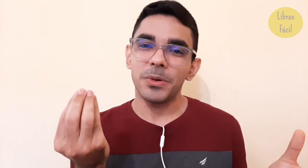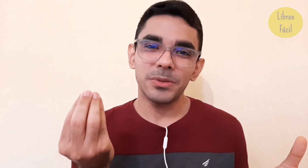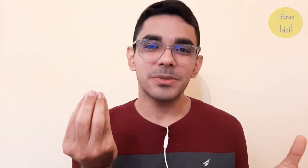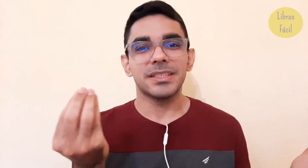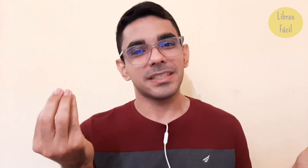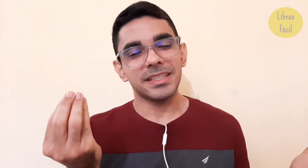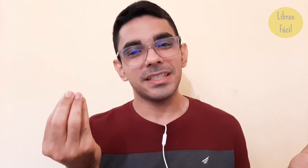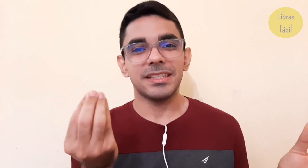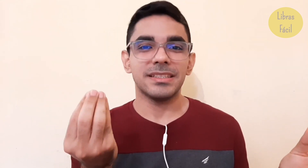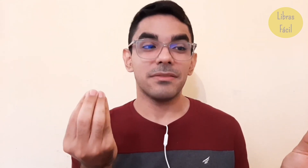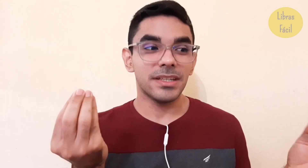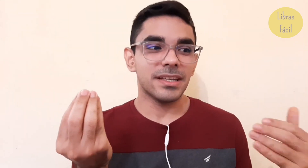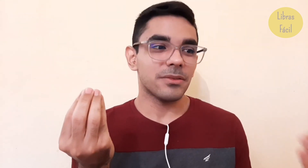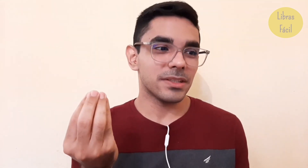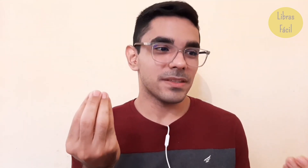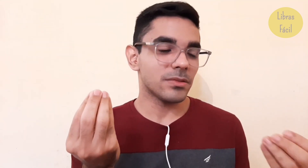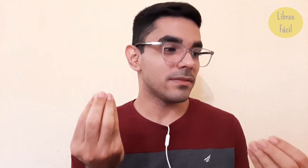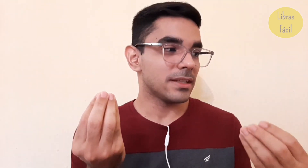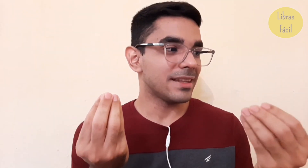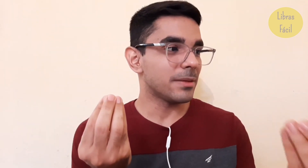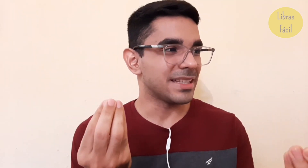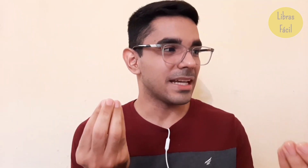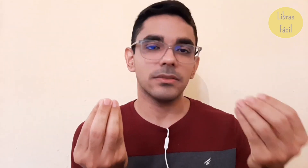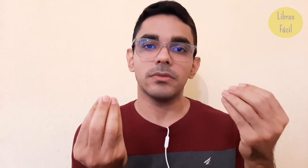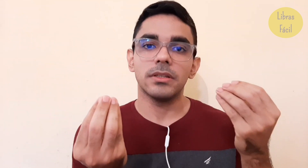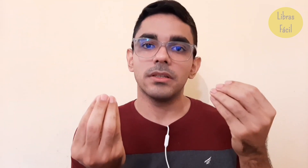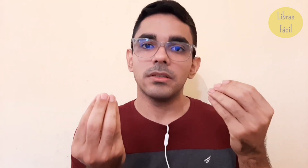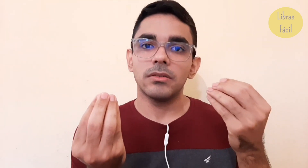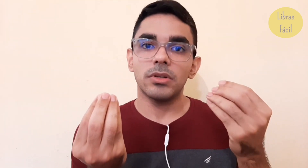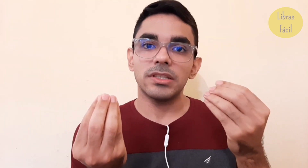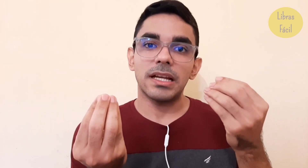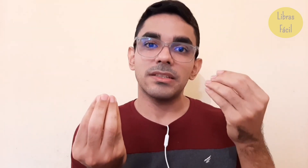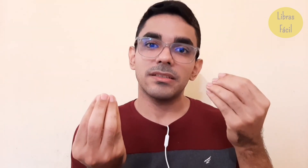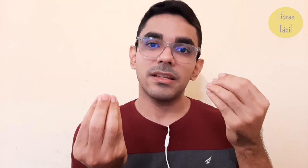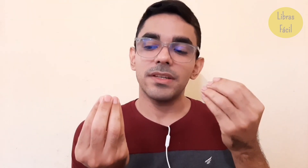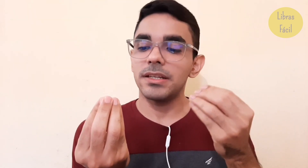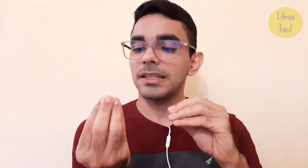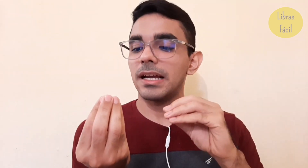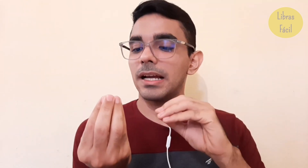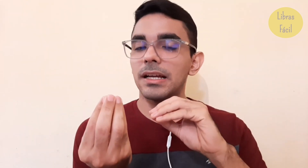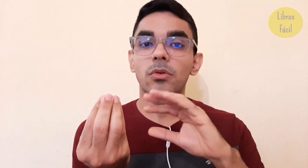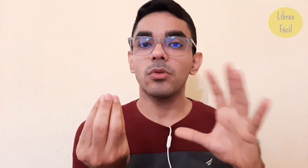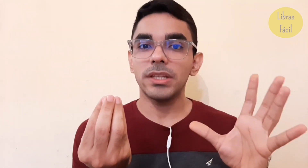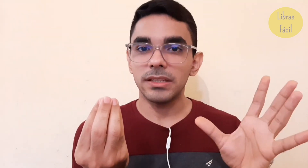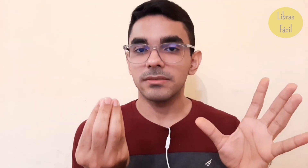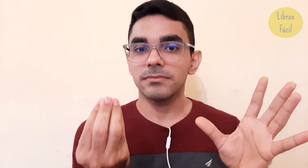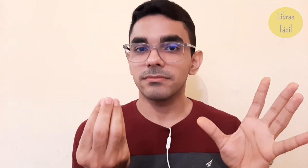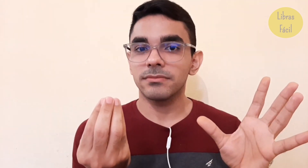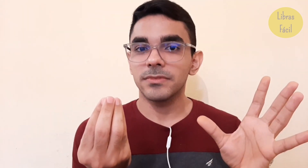ou que devia ter acontecido, devia ter terminado, ou que já deveria estar concluída, uma